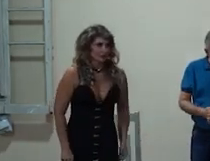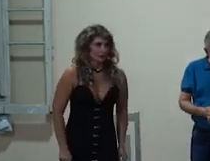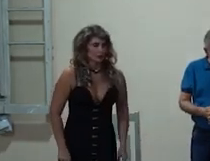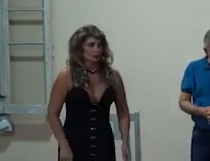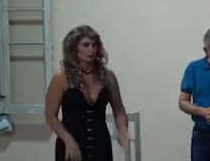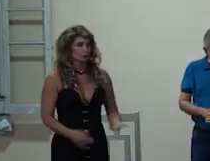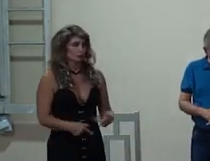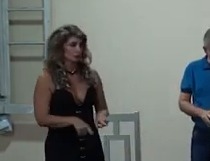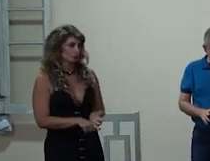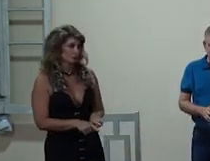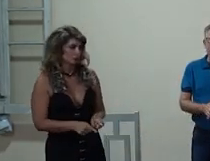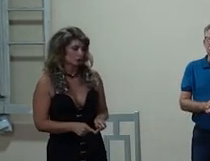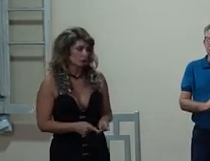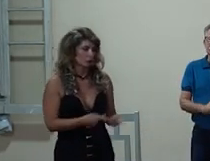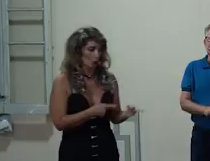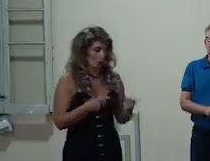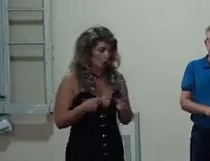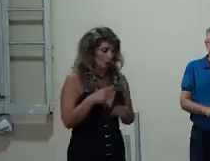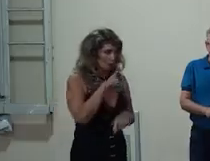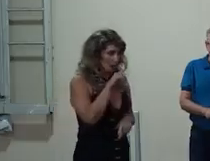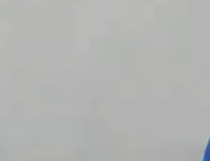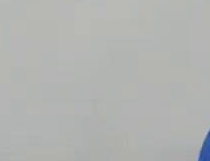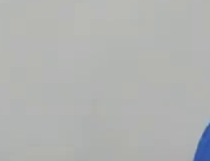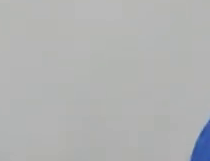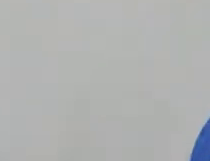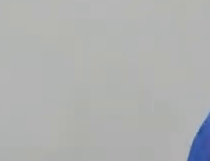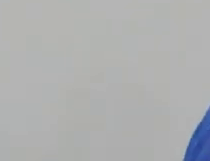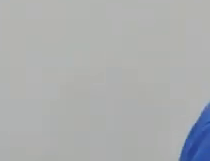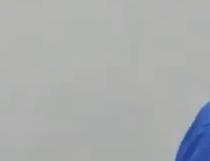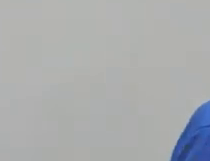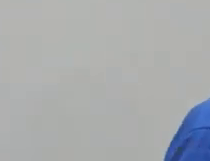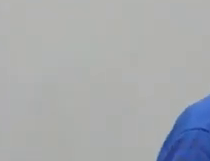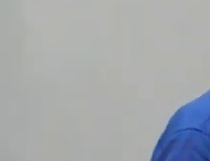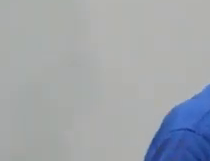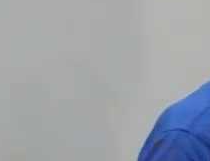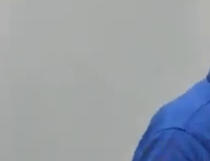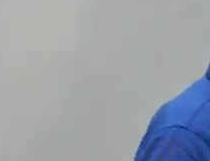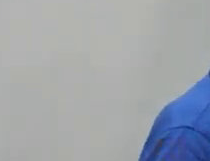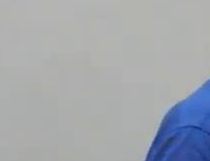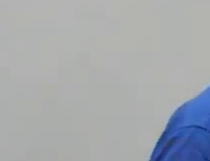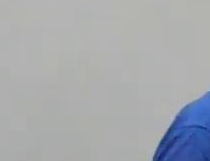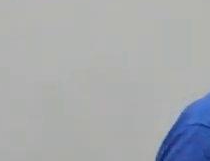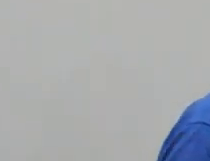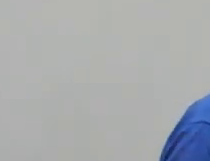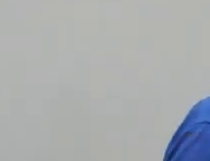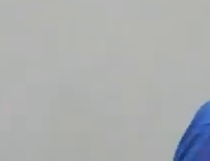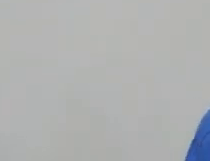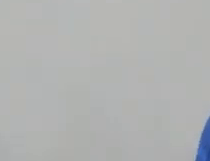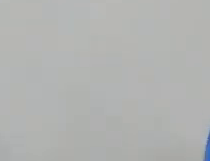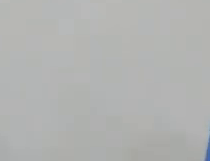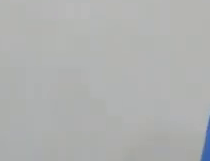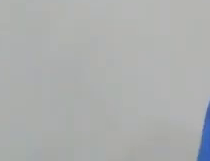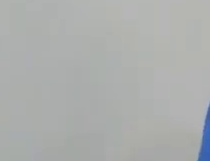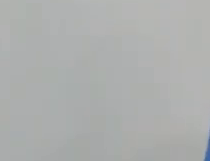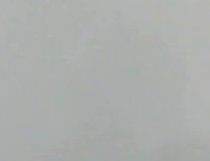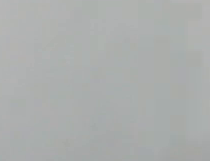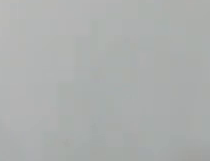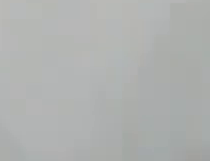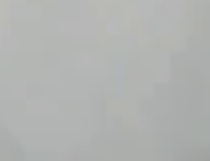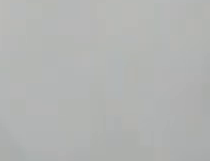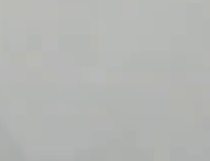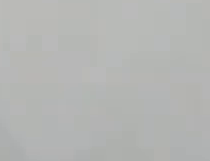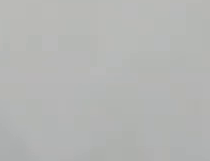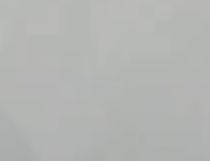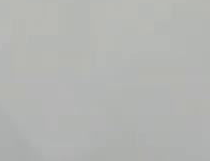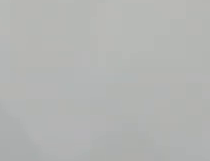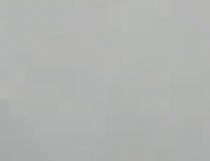convidamos Lisângela Siqueira, por favor, para entregar um certificado à nossa